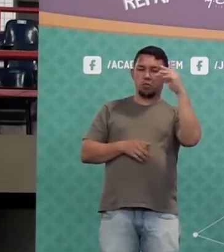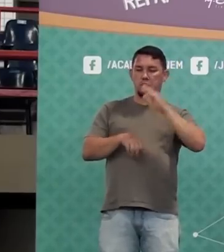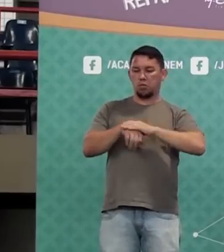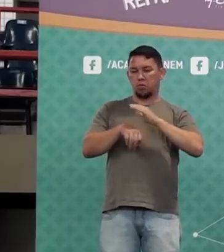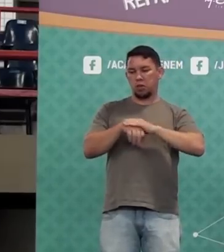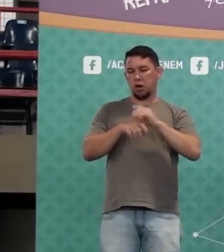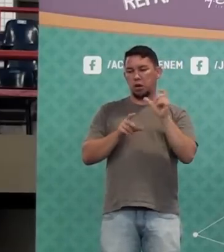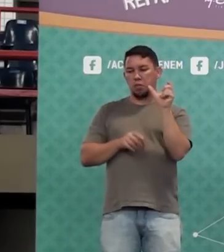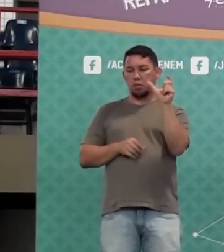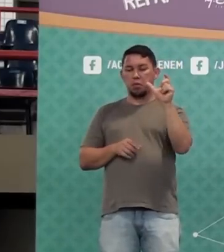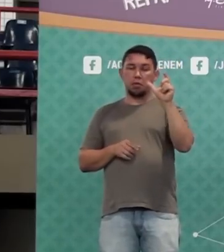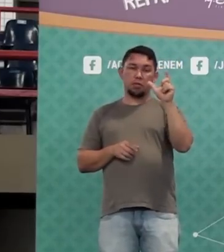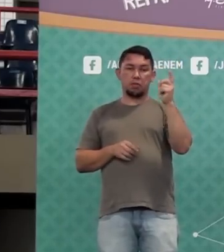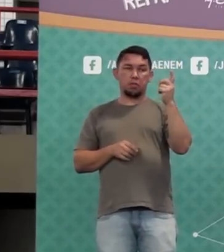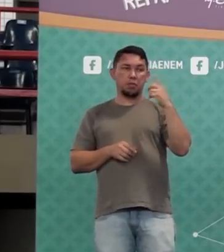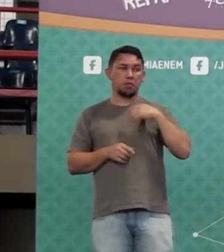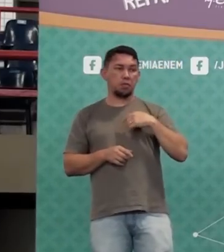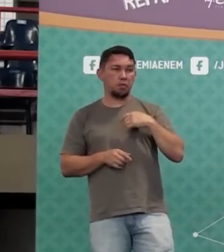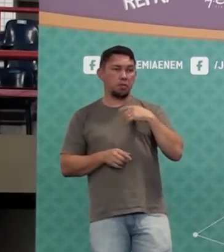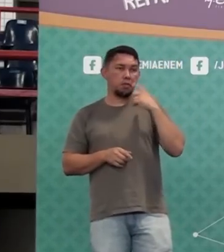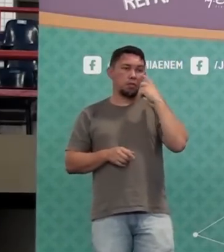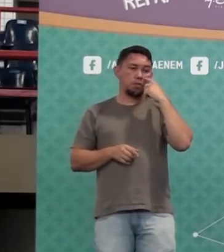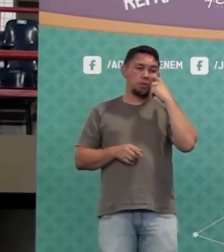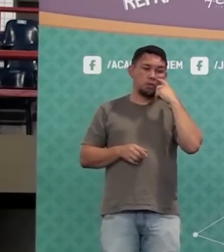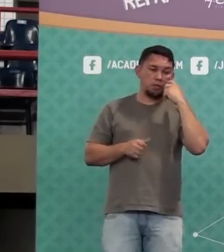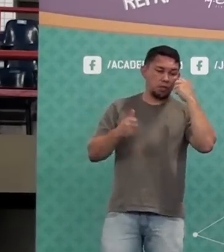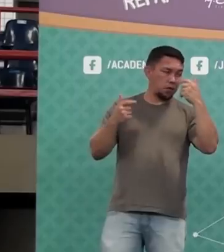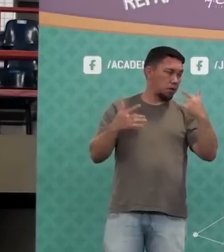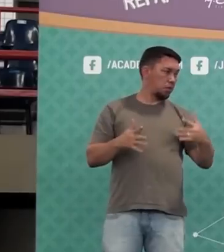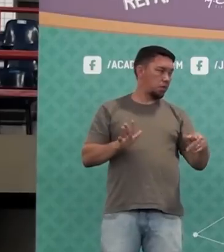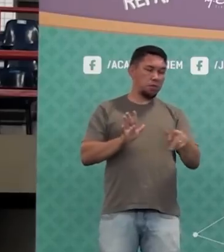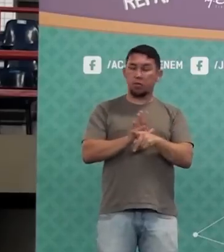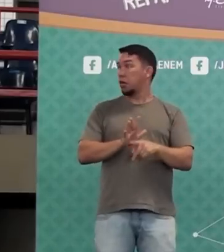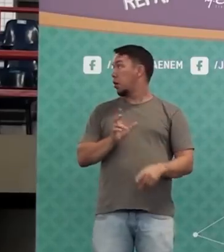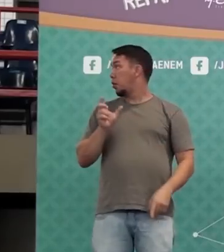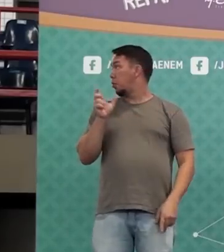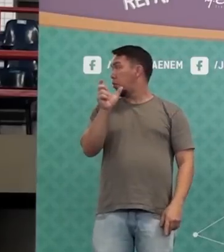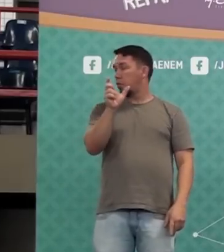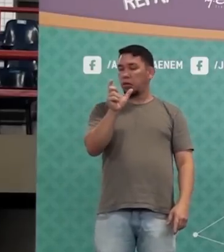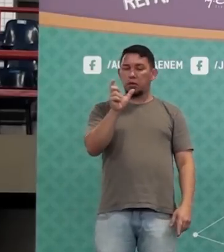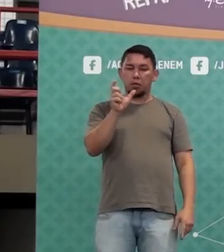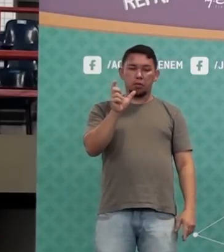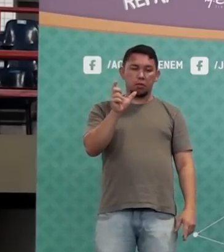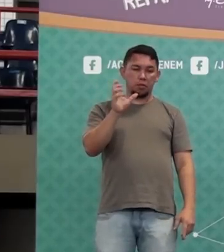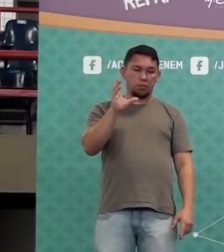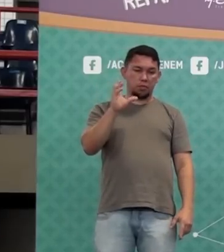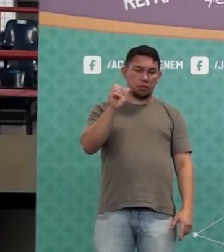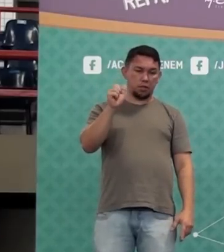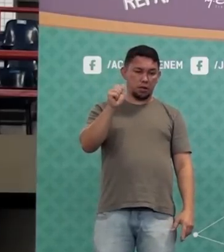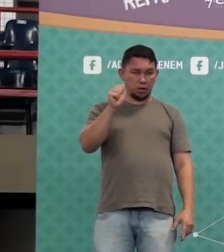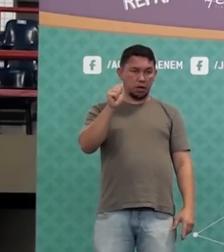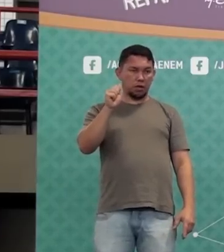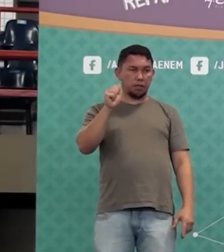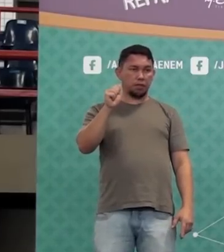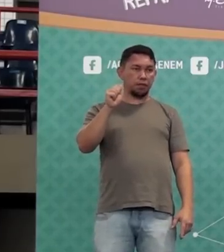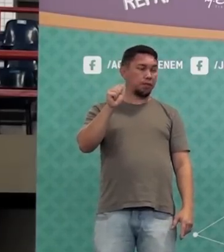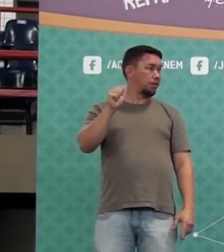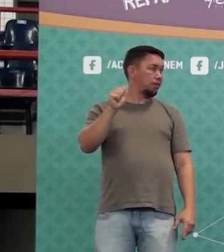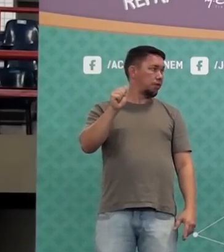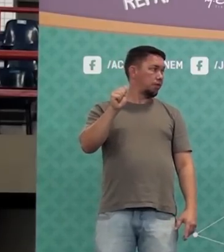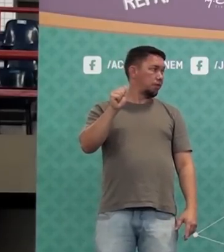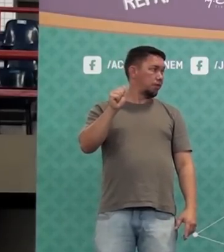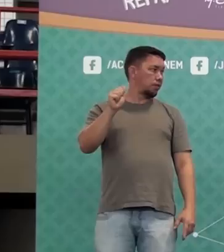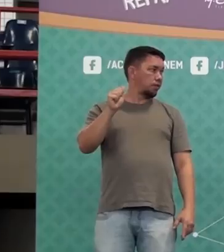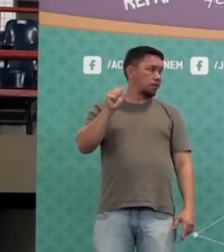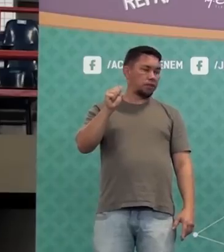assunto. Por favor, fale sobre crase. Pessoal, nós já encerramos o tempo. Crase teria